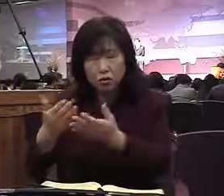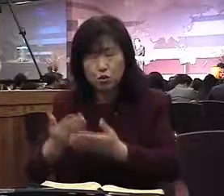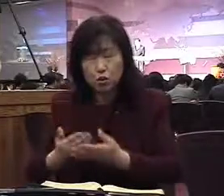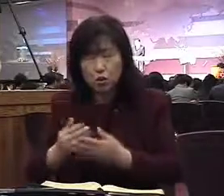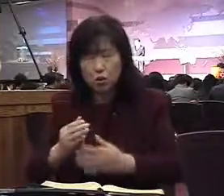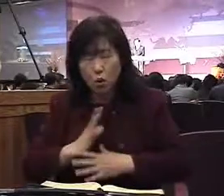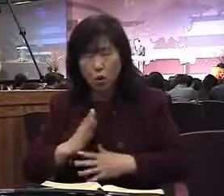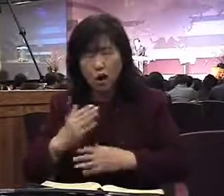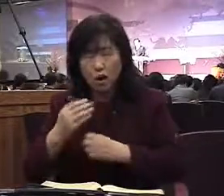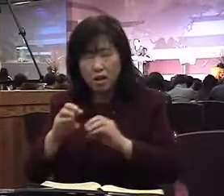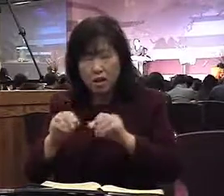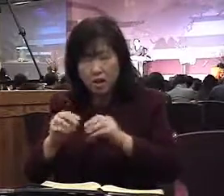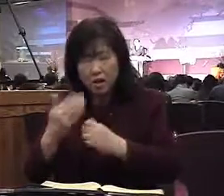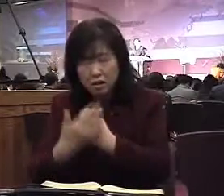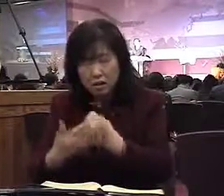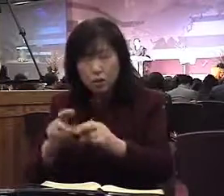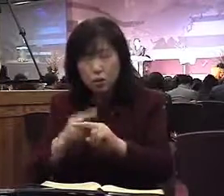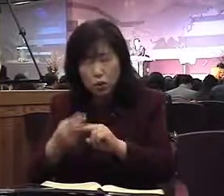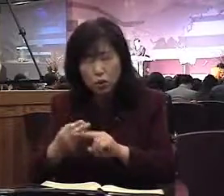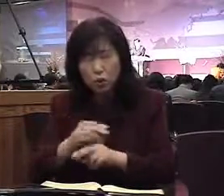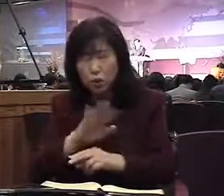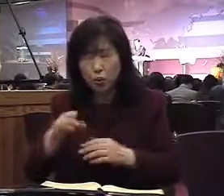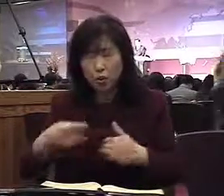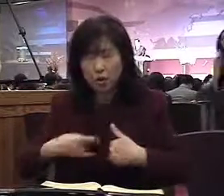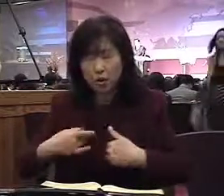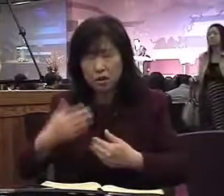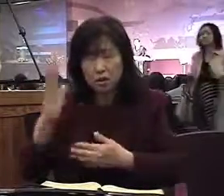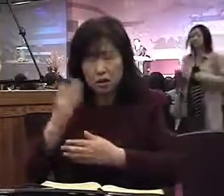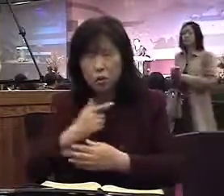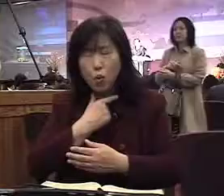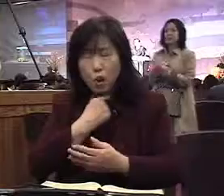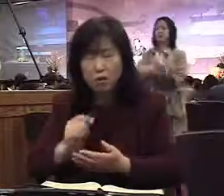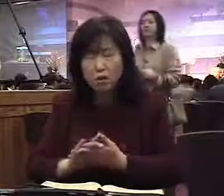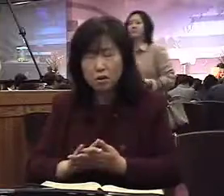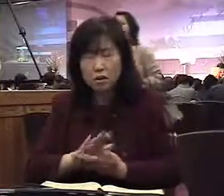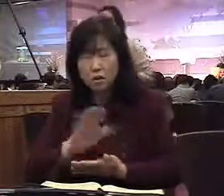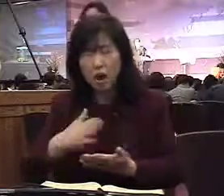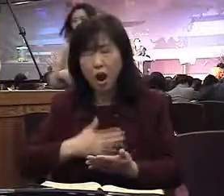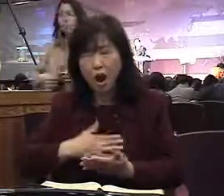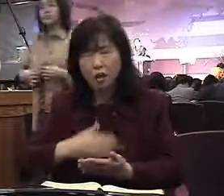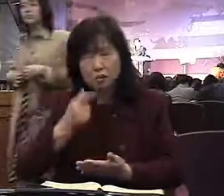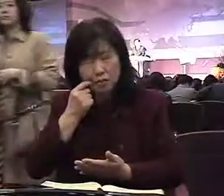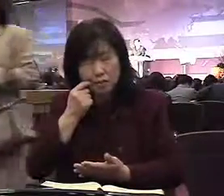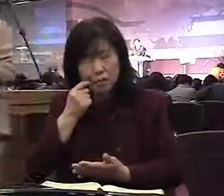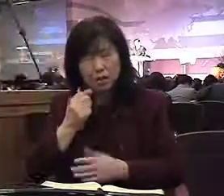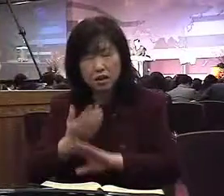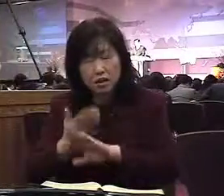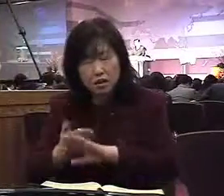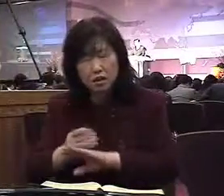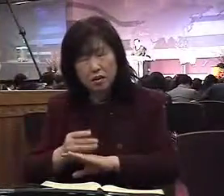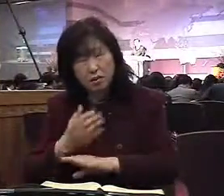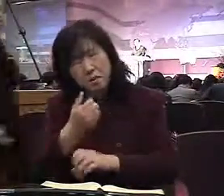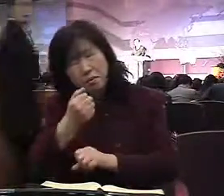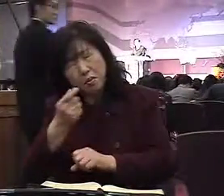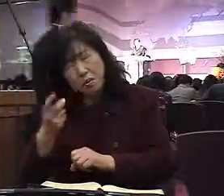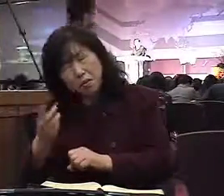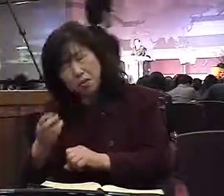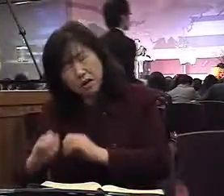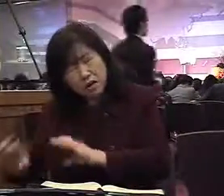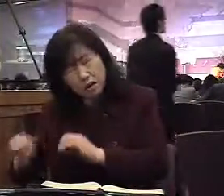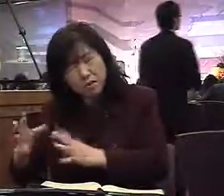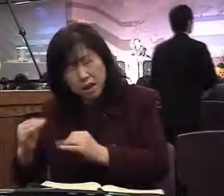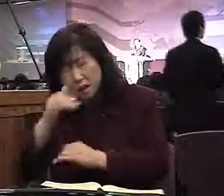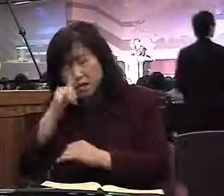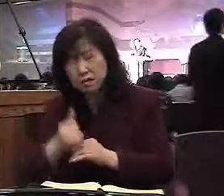하늘과 땅의 은총들 주여 우리의 것이 되어지기를 원하는데 우리가 알지 못하여 다른 길에서 평안할 때가 얼마나 많은지요. 이 자리에 참석한